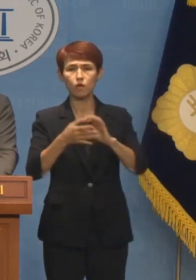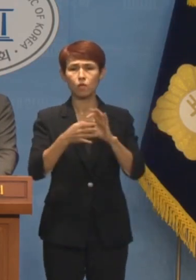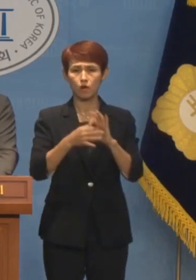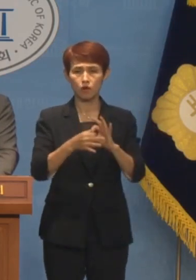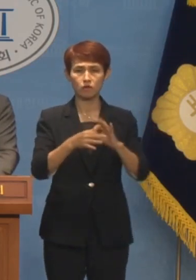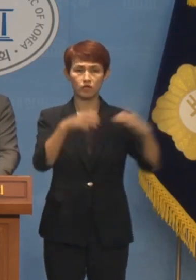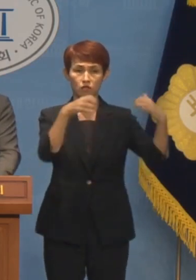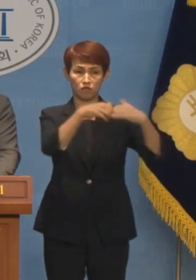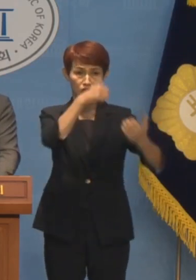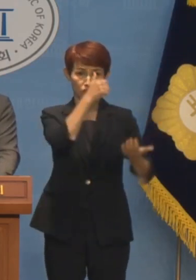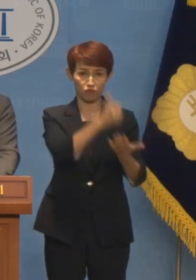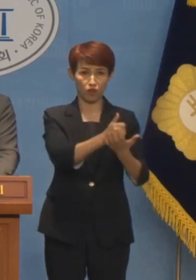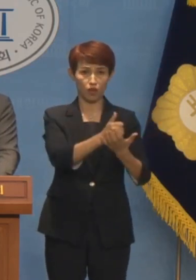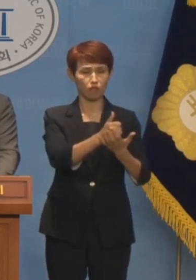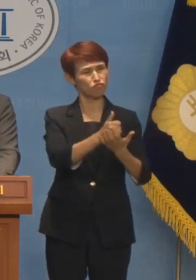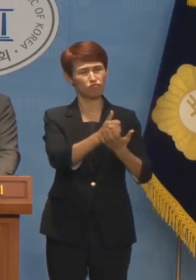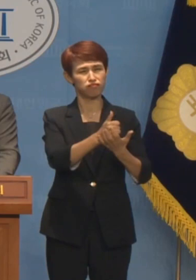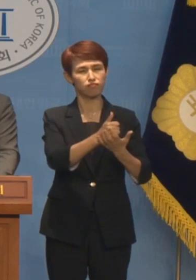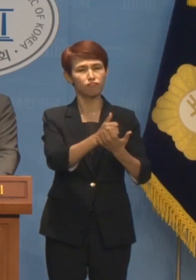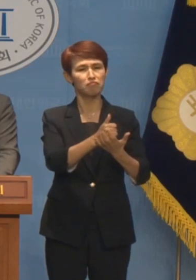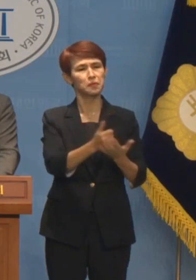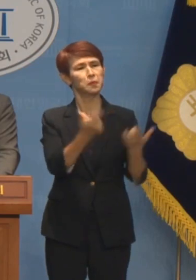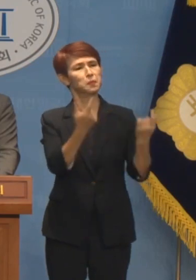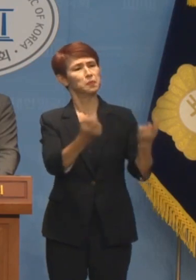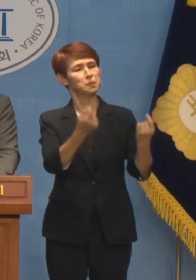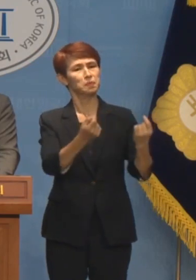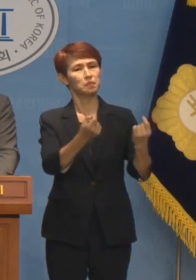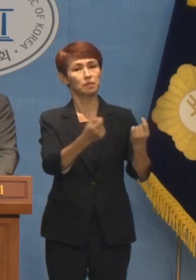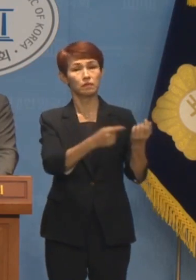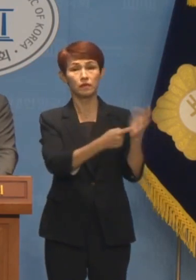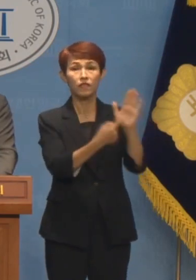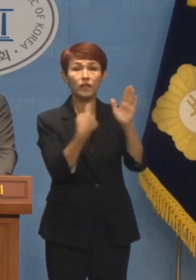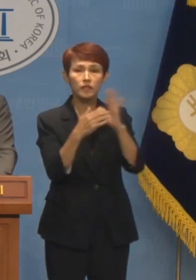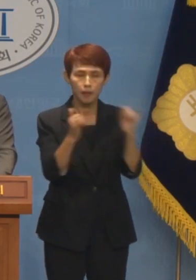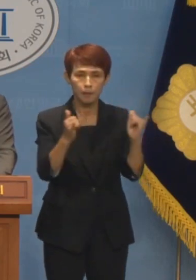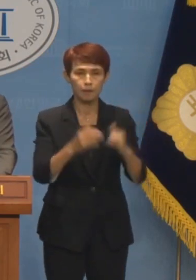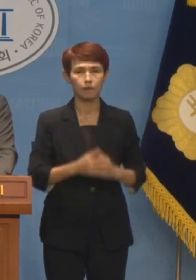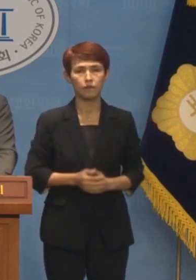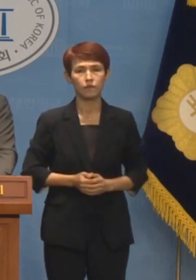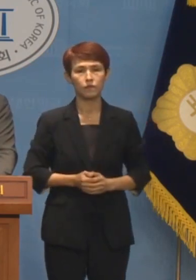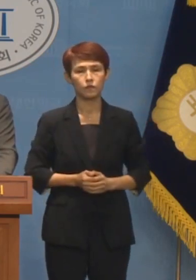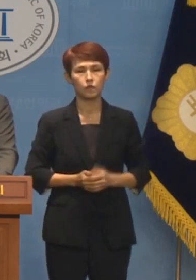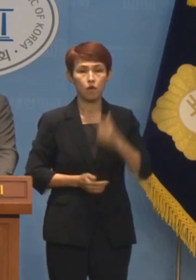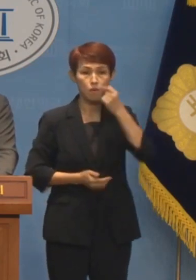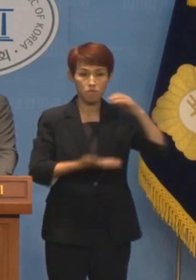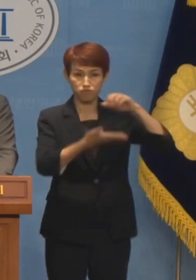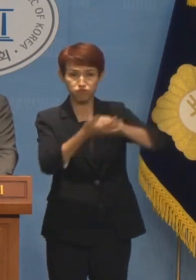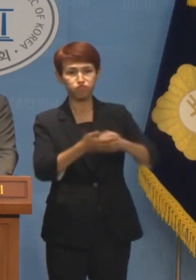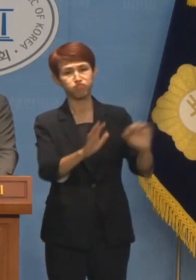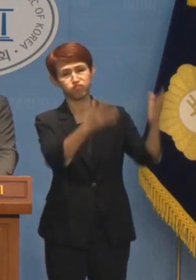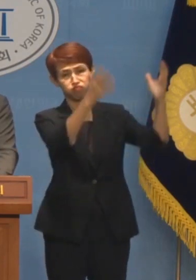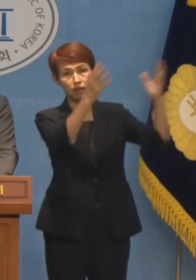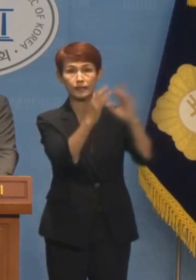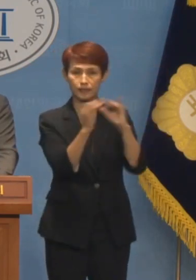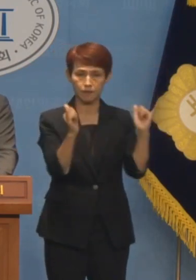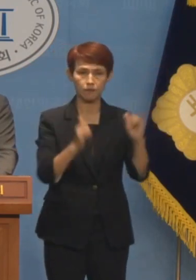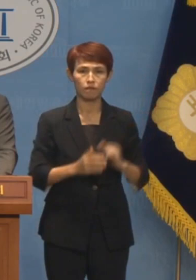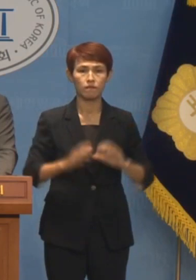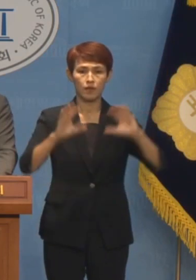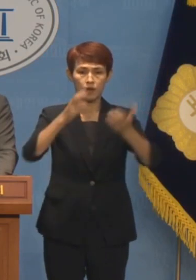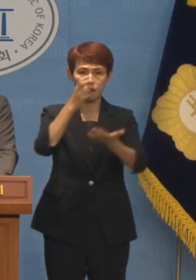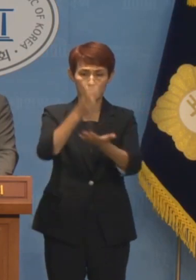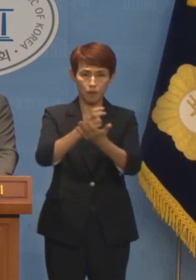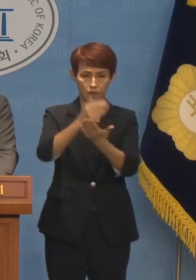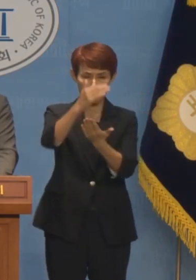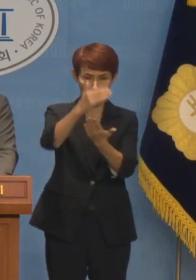전쟁 범죄를 정당화, 미화, 왜곡한 자, 또 찬양, 고무, 선전한 자, 헌법 전문 또는